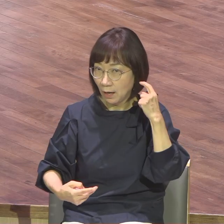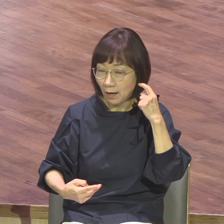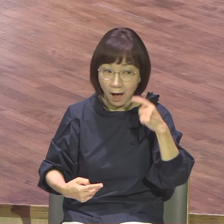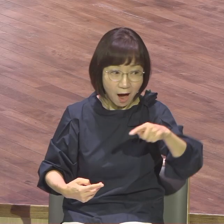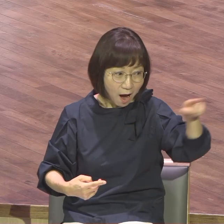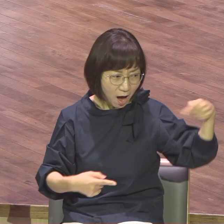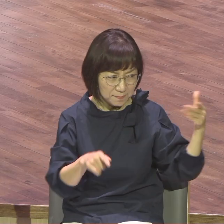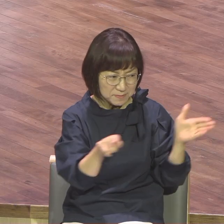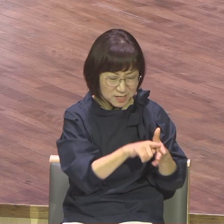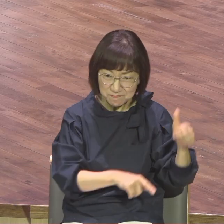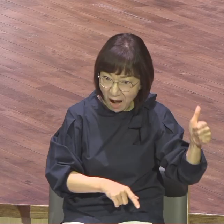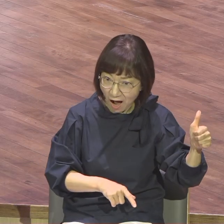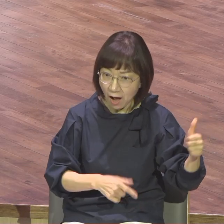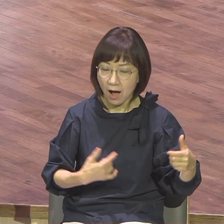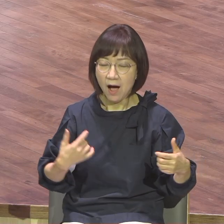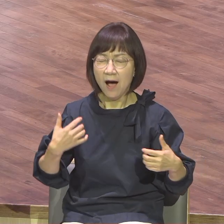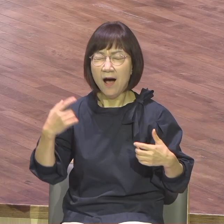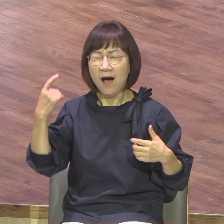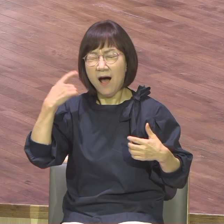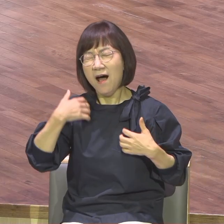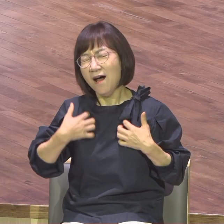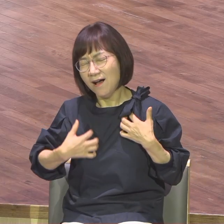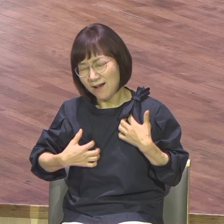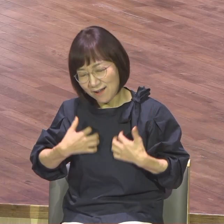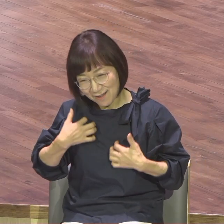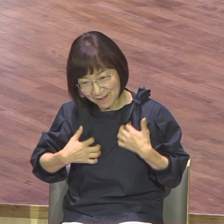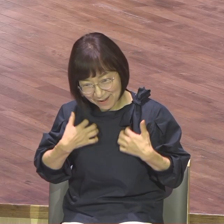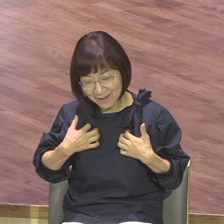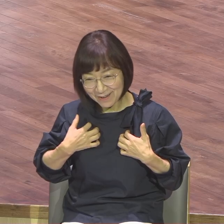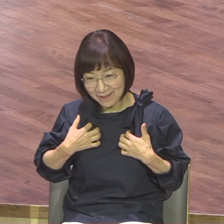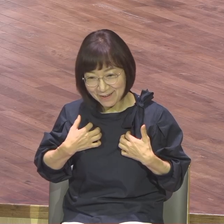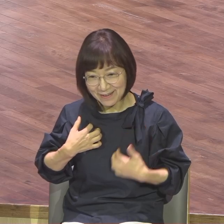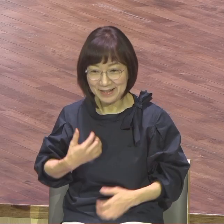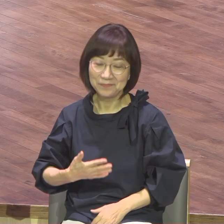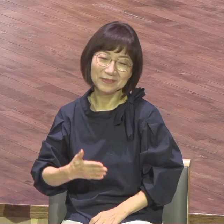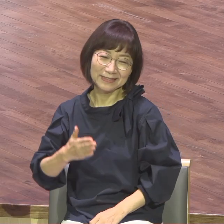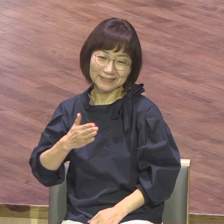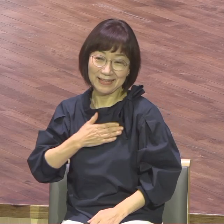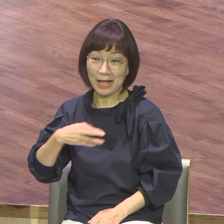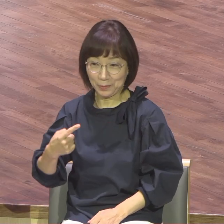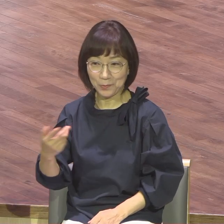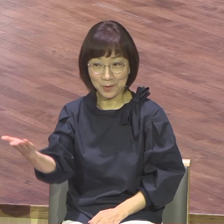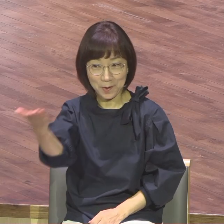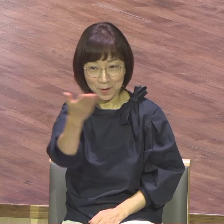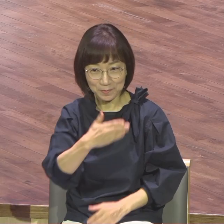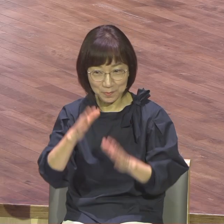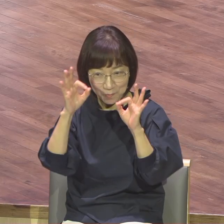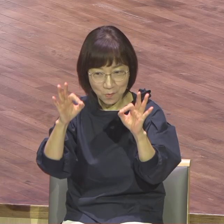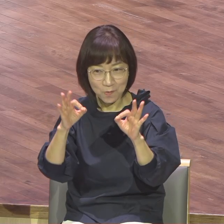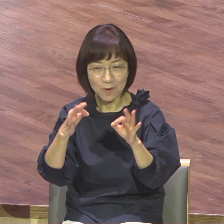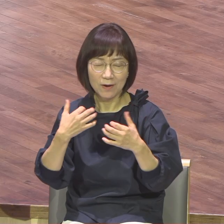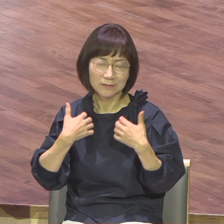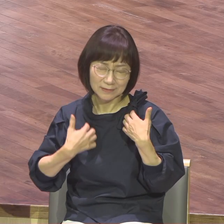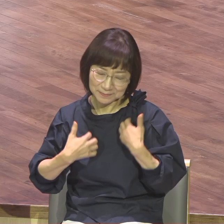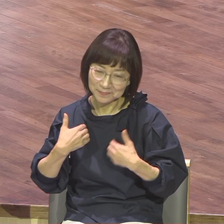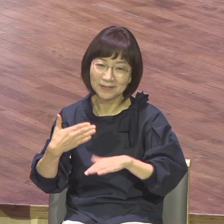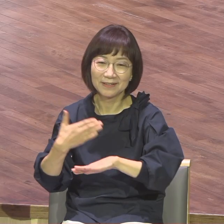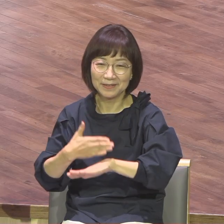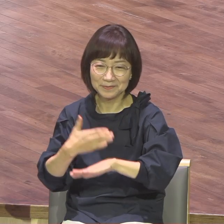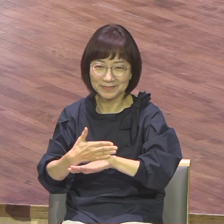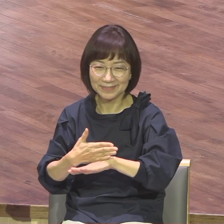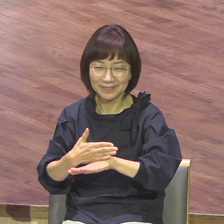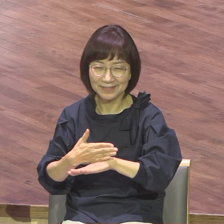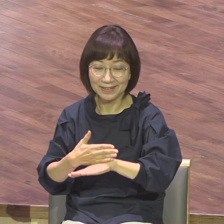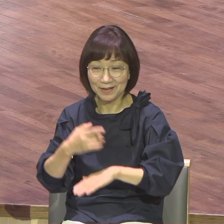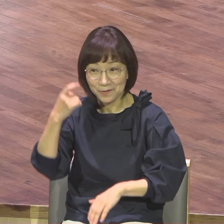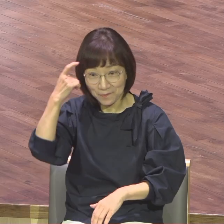저도 그렇게 여러분의 성장에 대해서 너무 감사하고 기뻤지요. 왜? 성장하면 어떻게 해요? 좋은